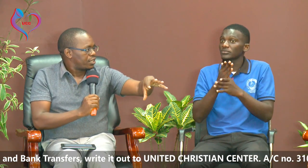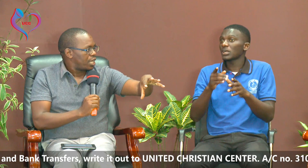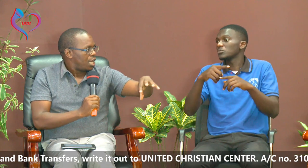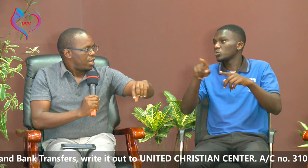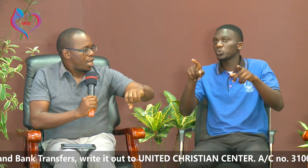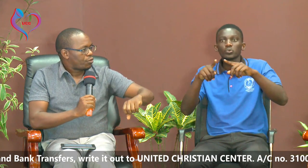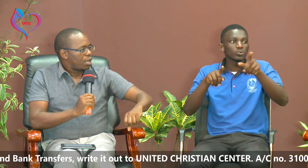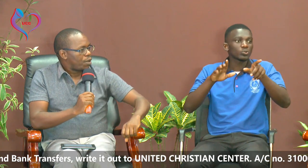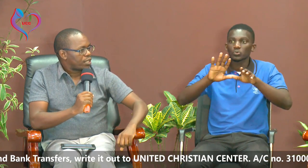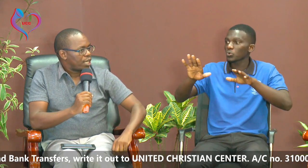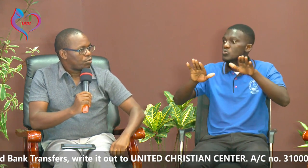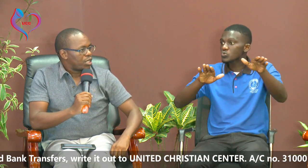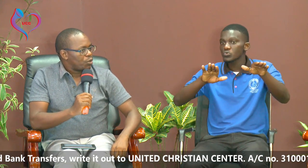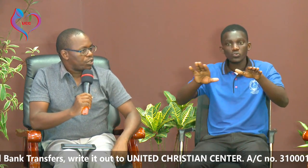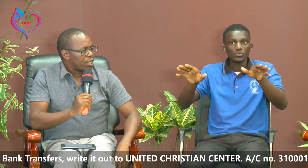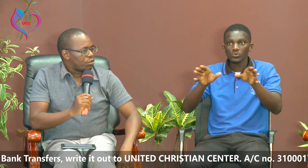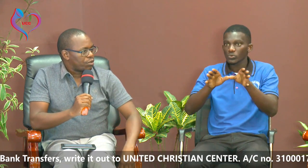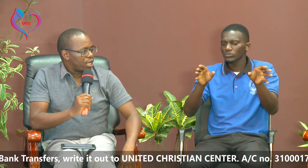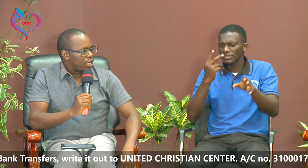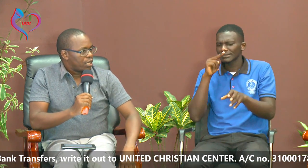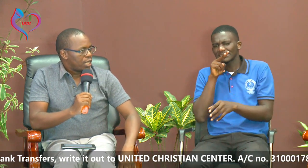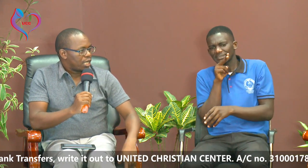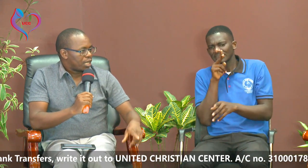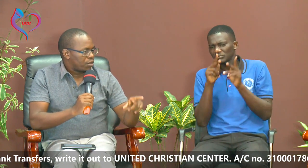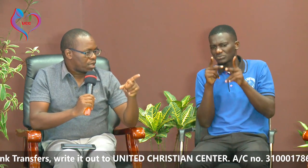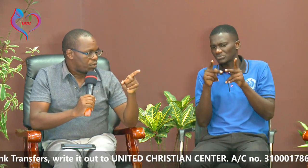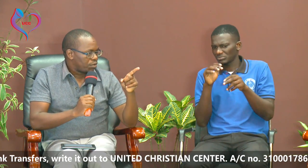zijja n'atunula bw'ati n'atunula emyoji ya Tonda n'agamba kalugabo oyo